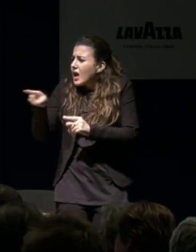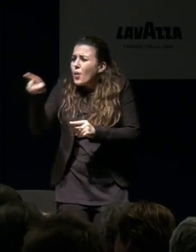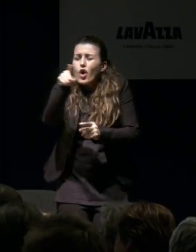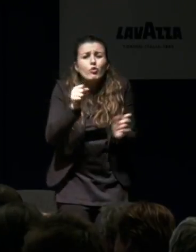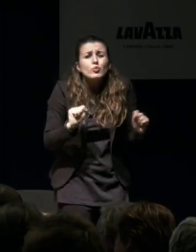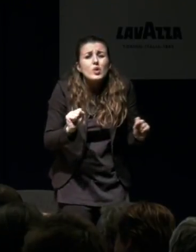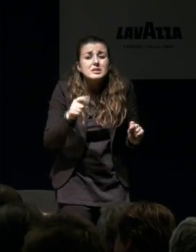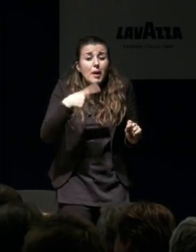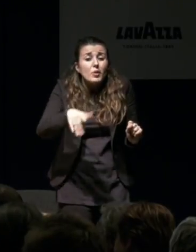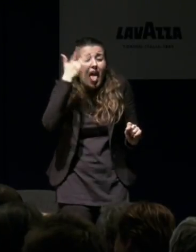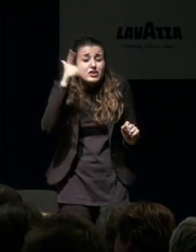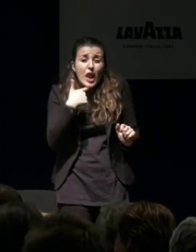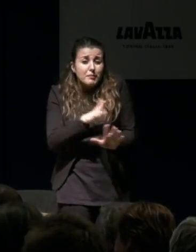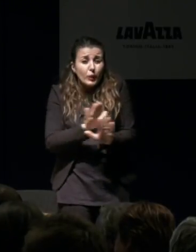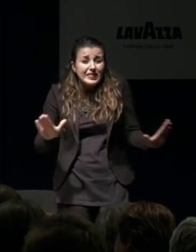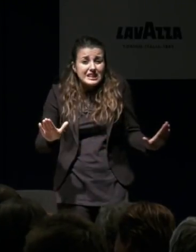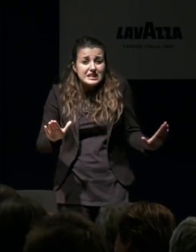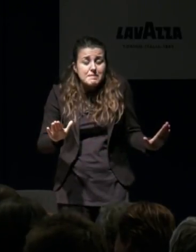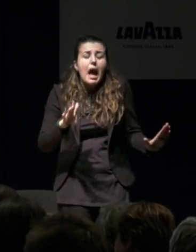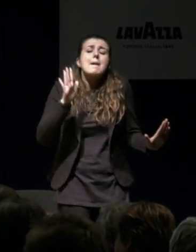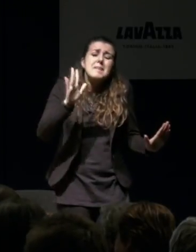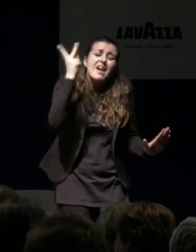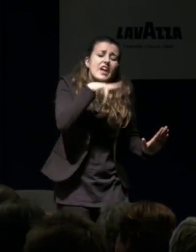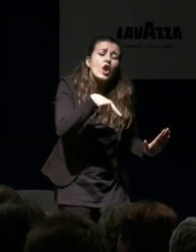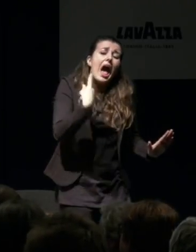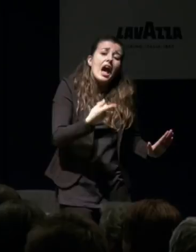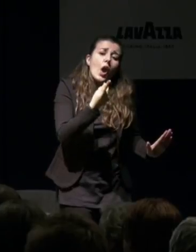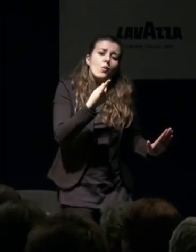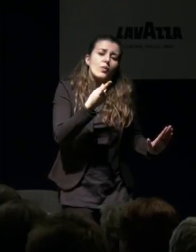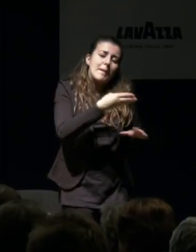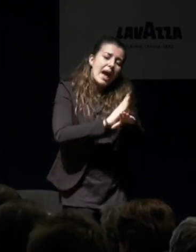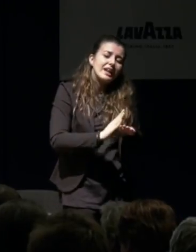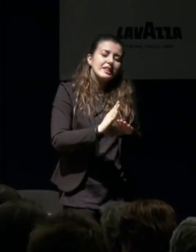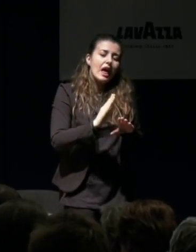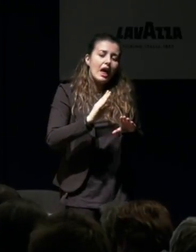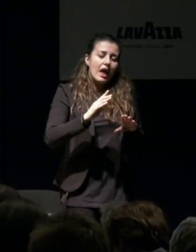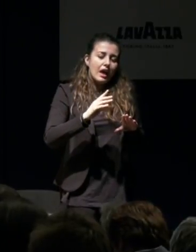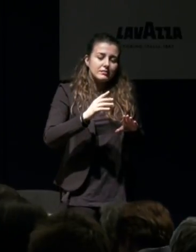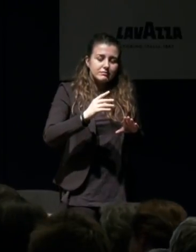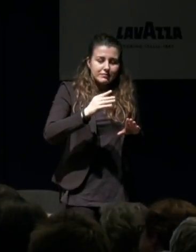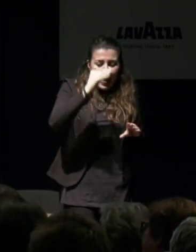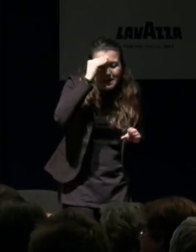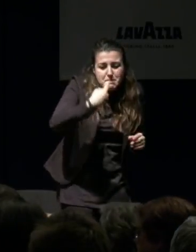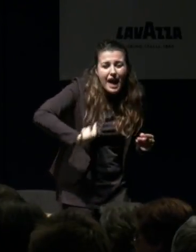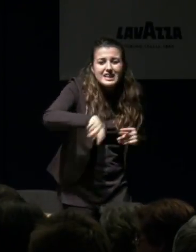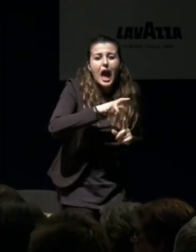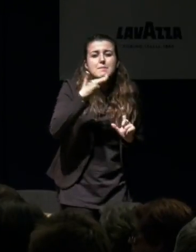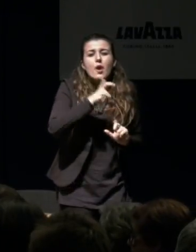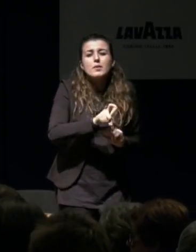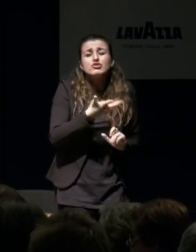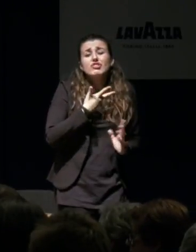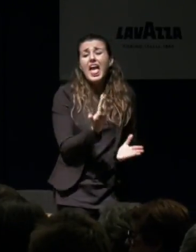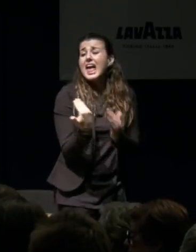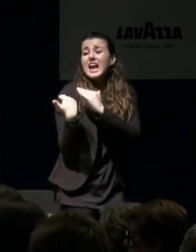altro questa è la lezione terribile però questo è anche una cosa buona cioè nel senso questo è anche una come di un'investitura di